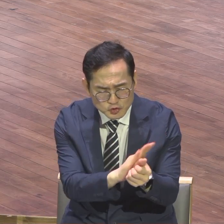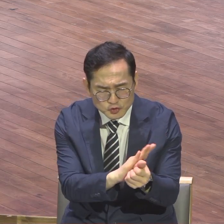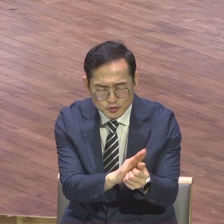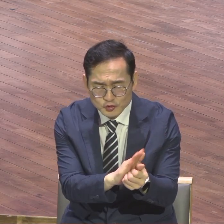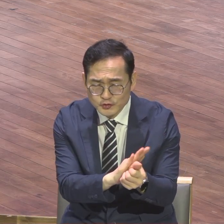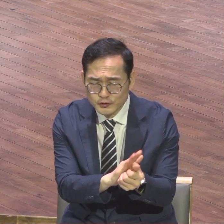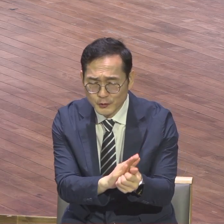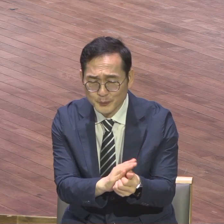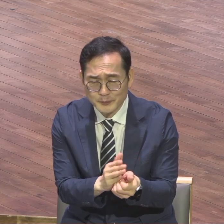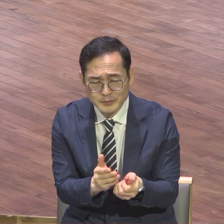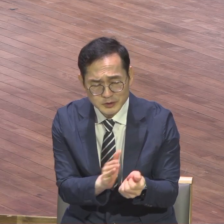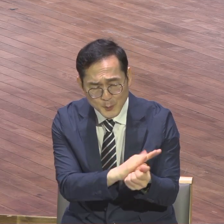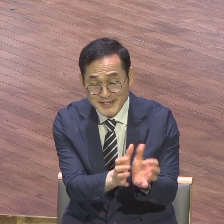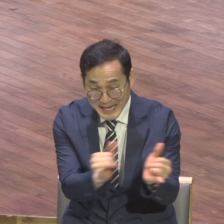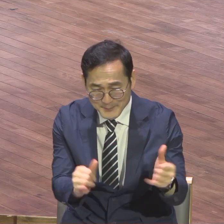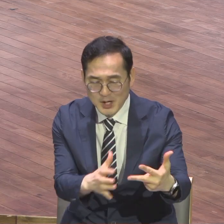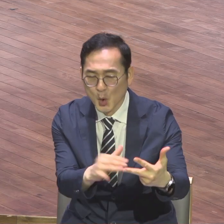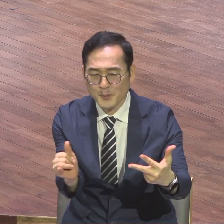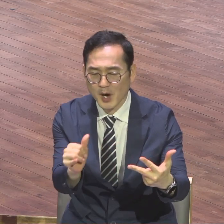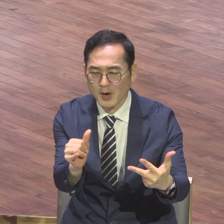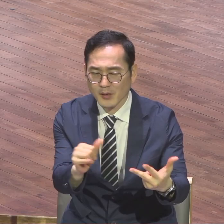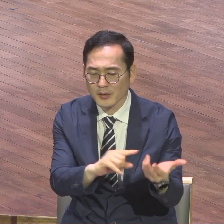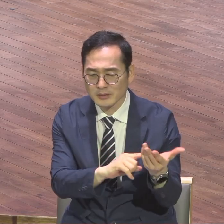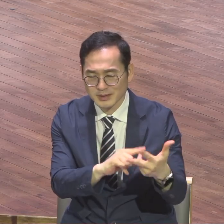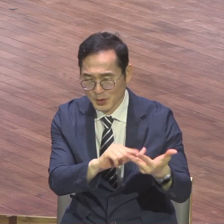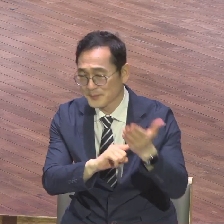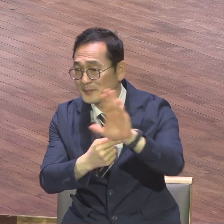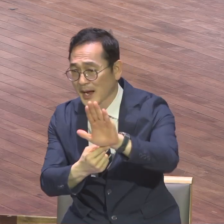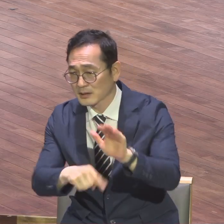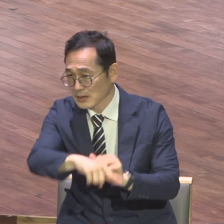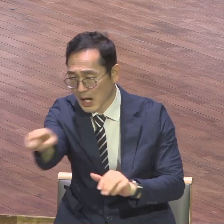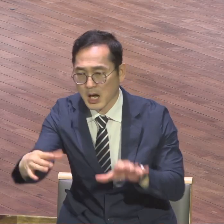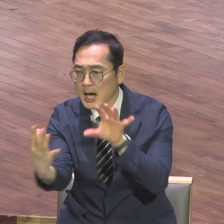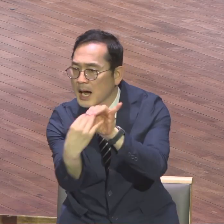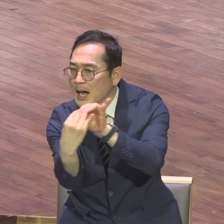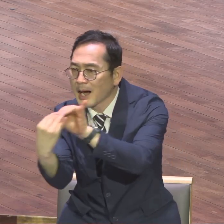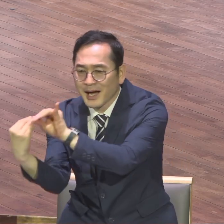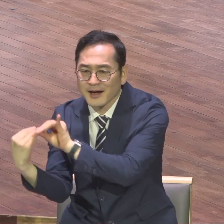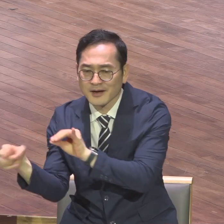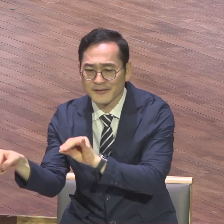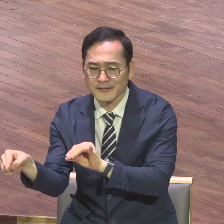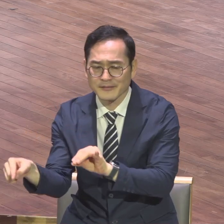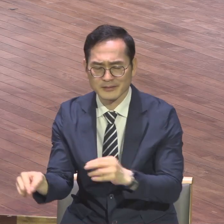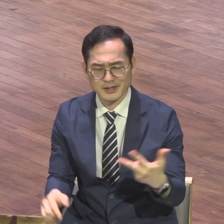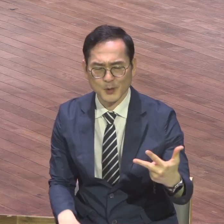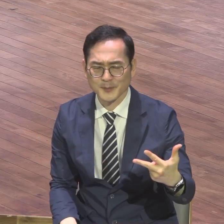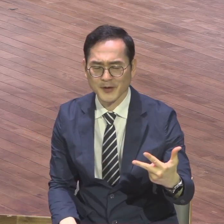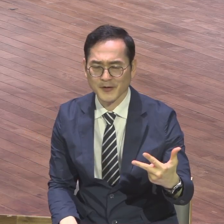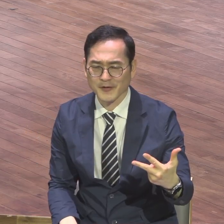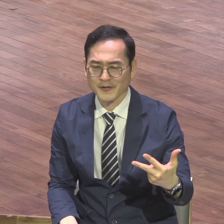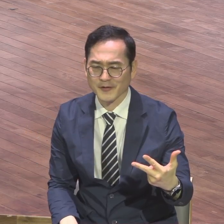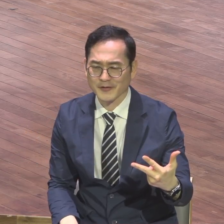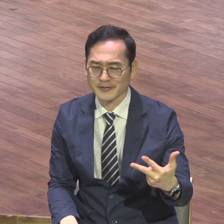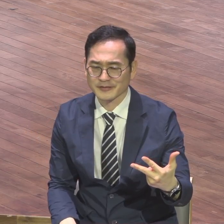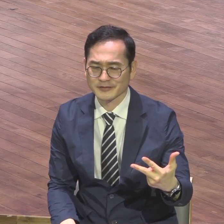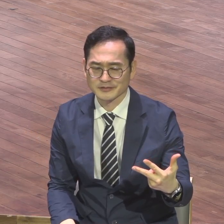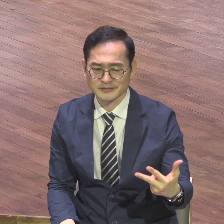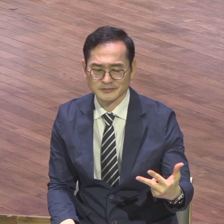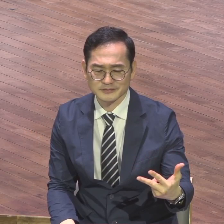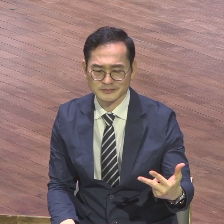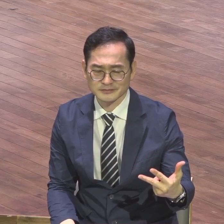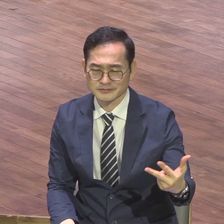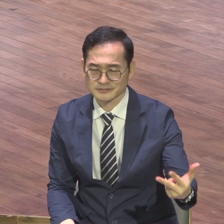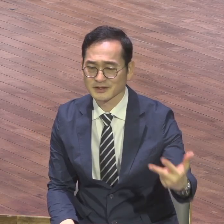초대교회 성도들이 다 찬성하고 스데반과 빌립을 비롯해서 일곱 명의 일꾼을 이 성도 스스로